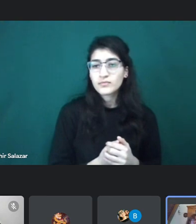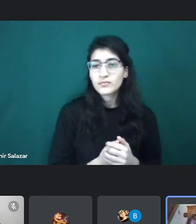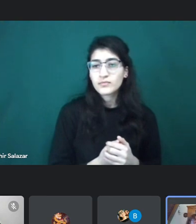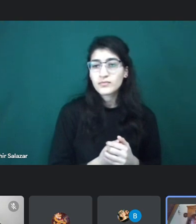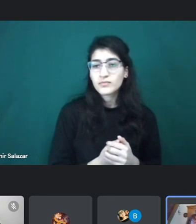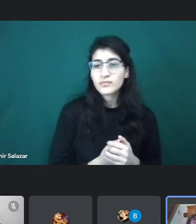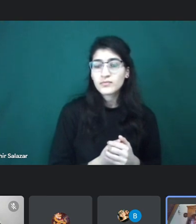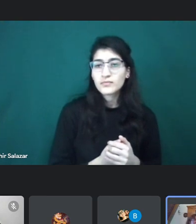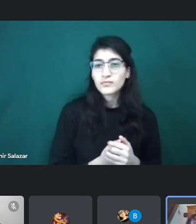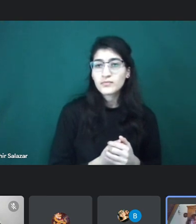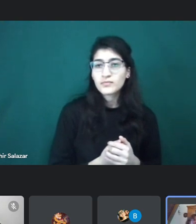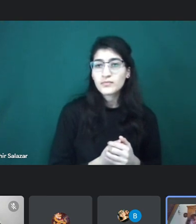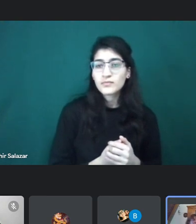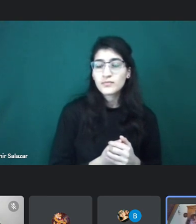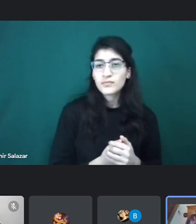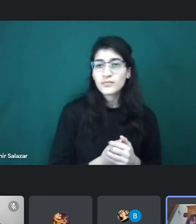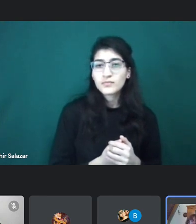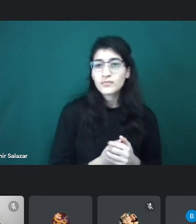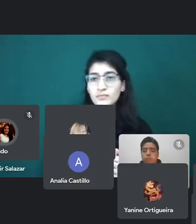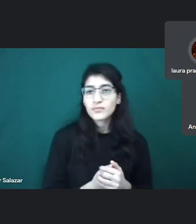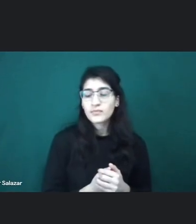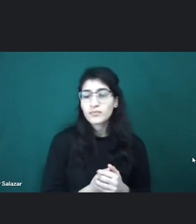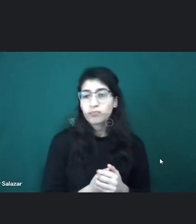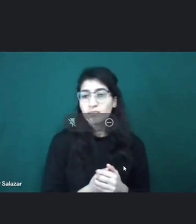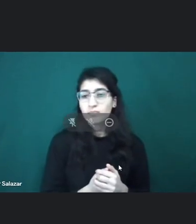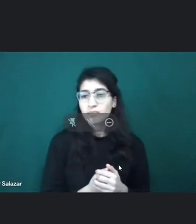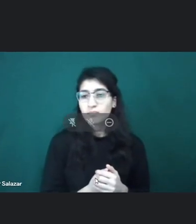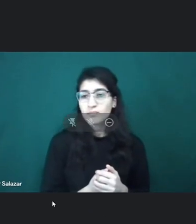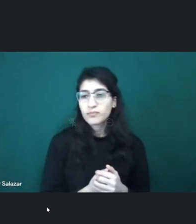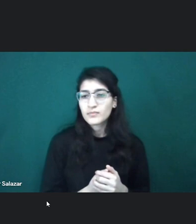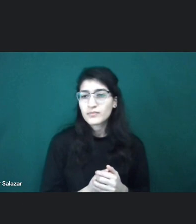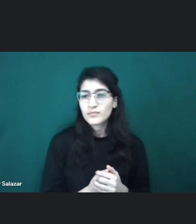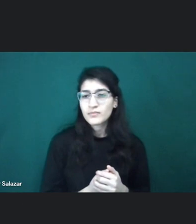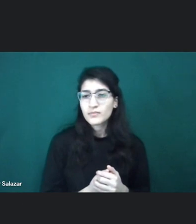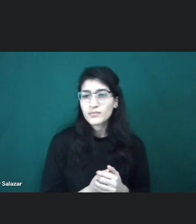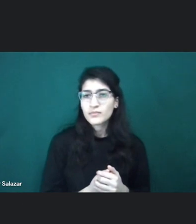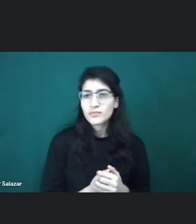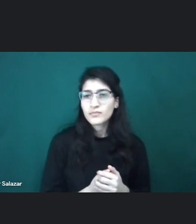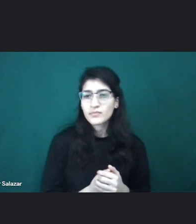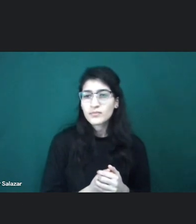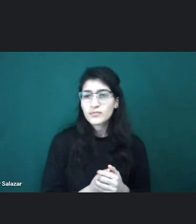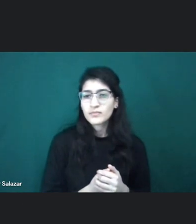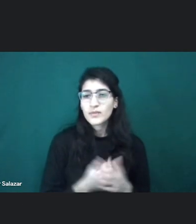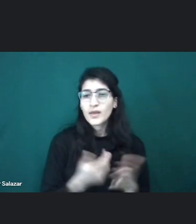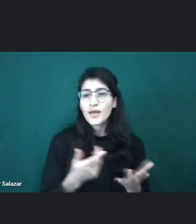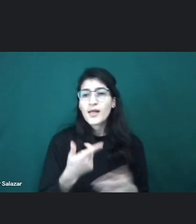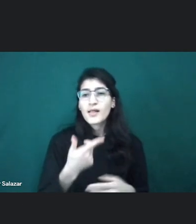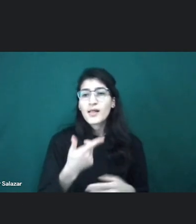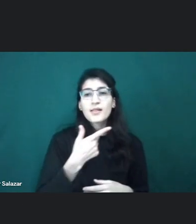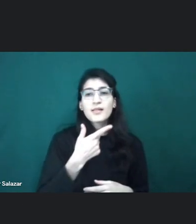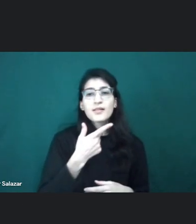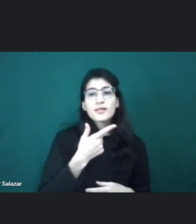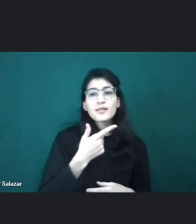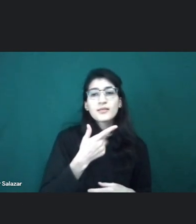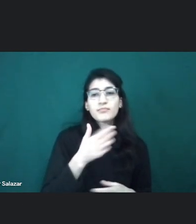que decíamos infancia, era childhood. Ship es un sufijo similar a hood.